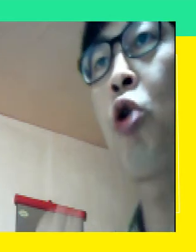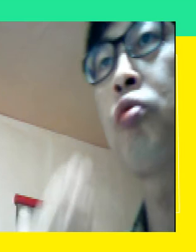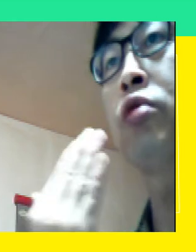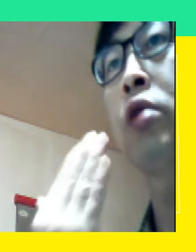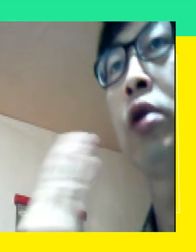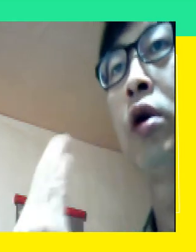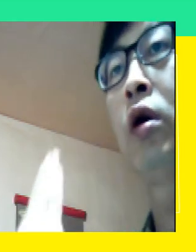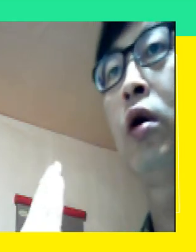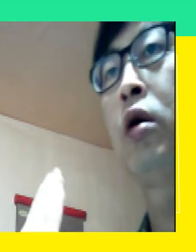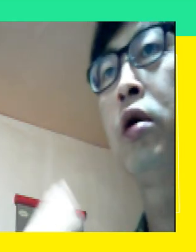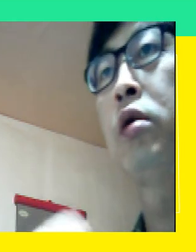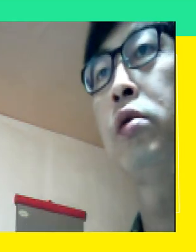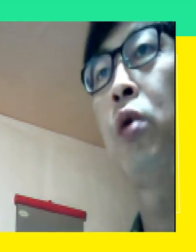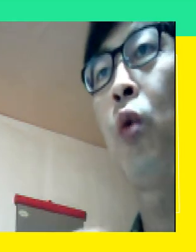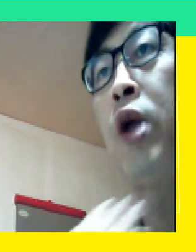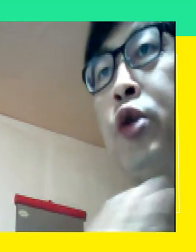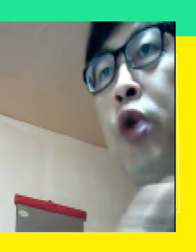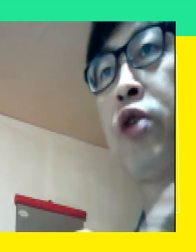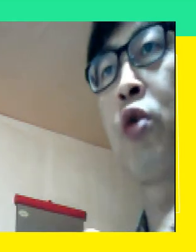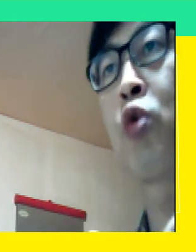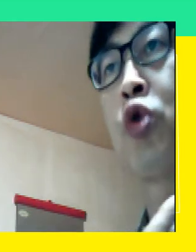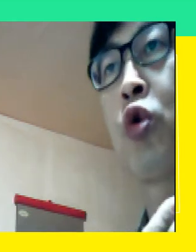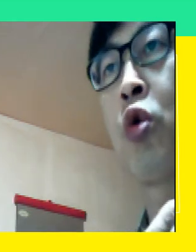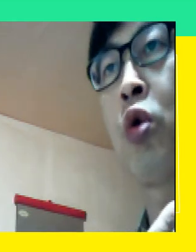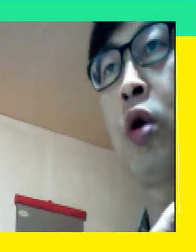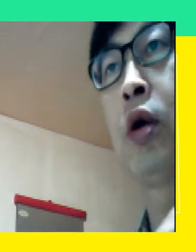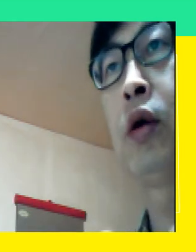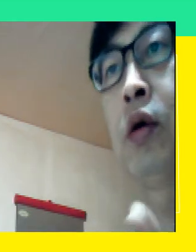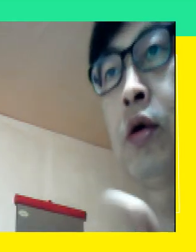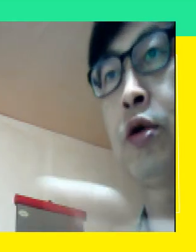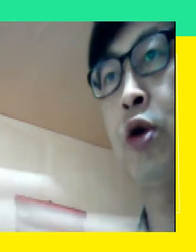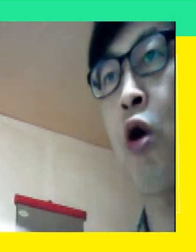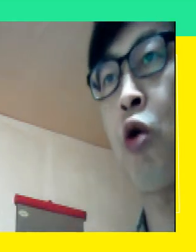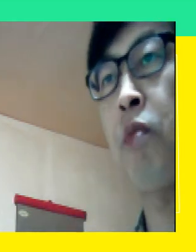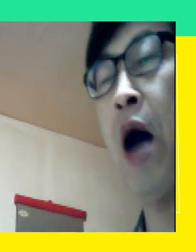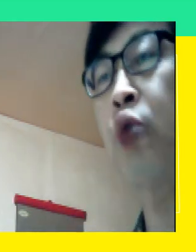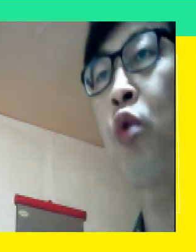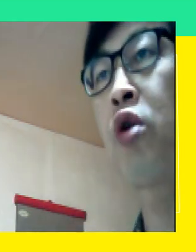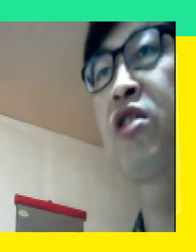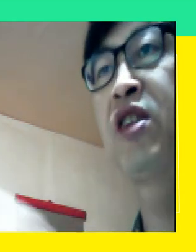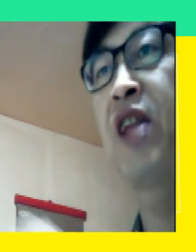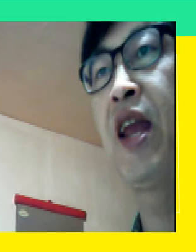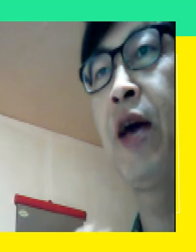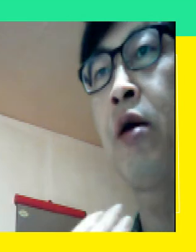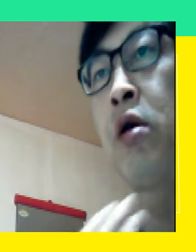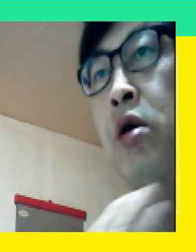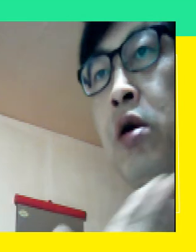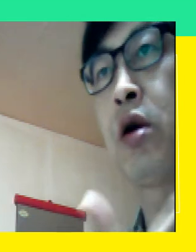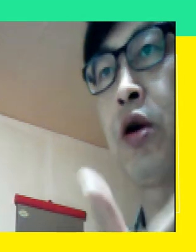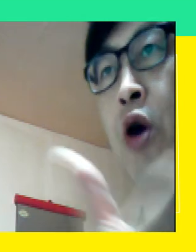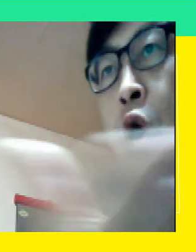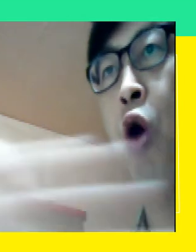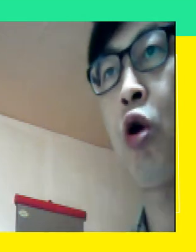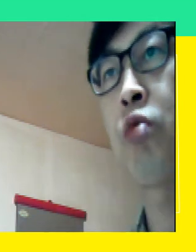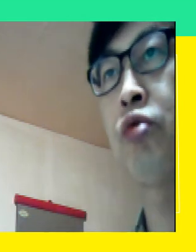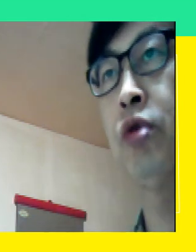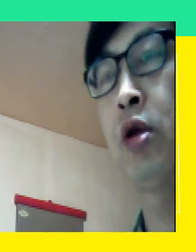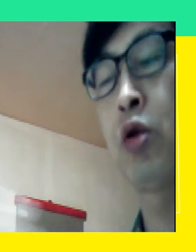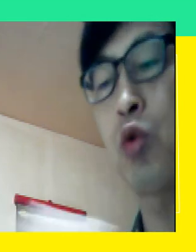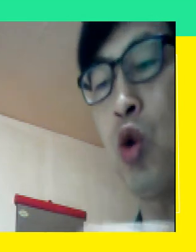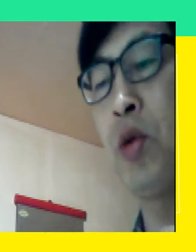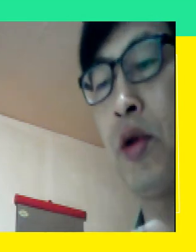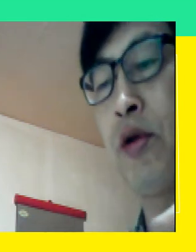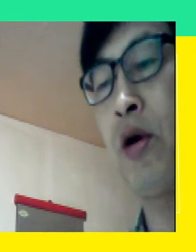여러분은 왼쪽에서 오른쪽으로 반원을 그리면 되네요 여러분